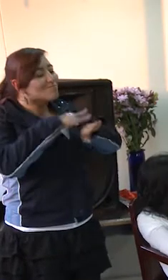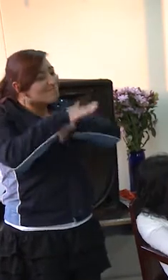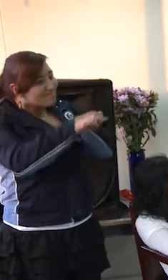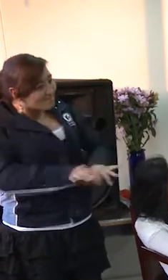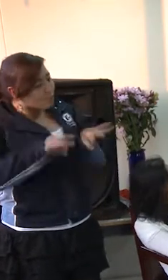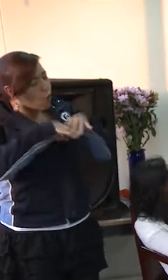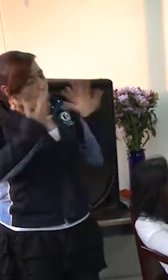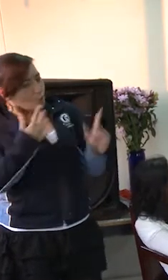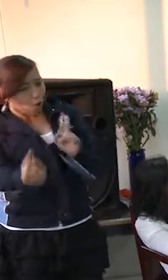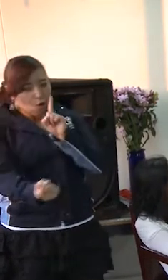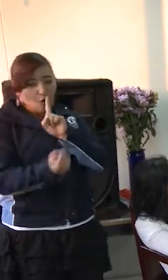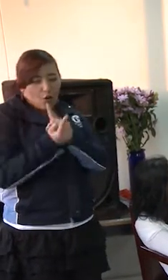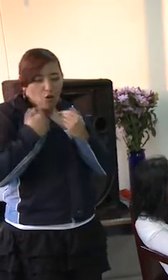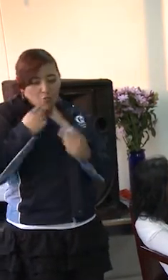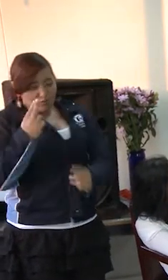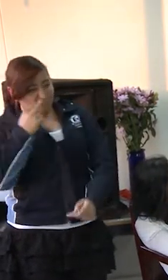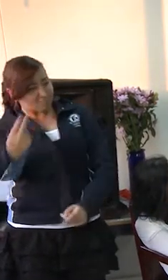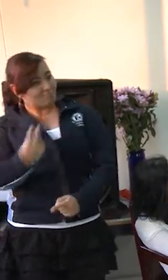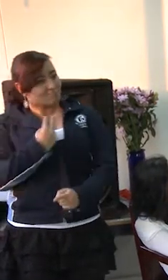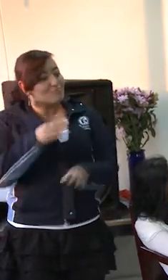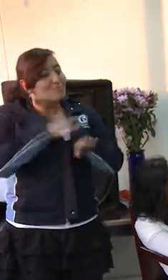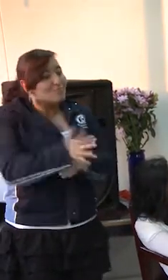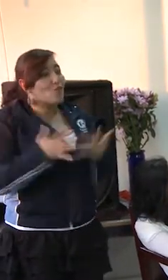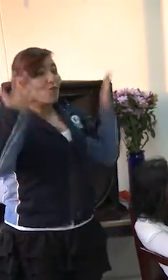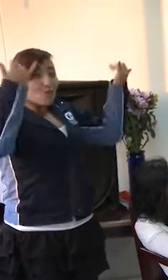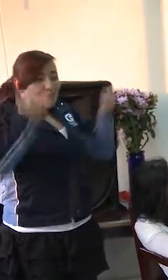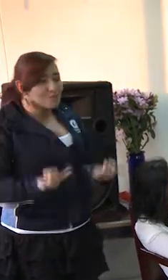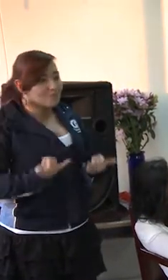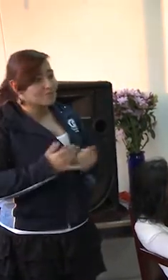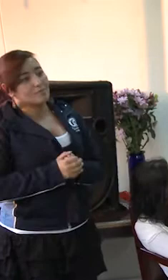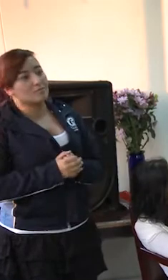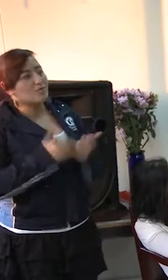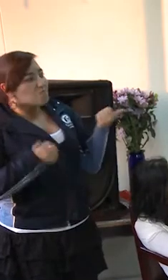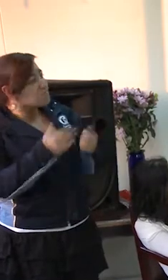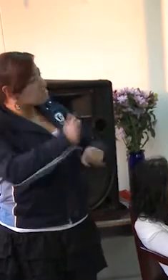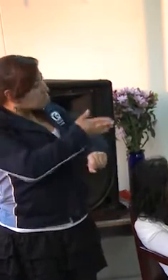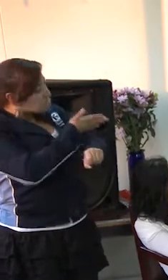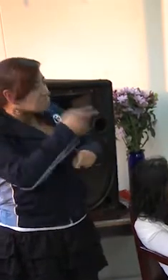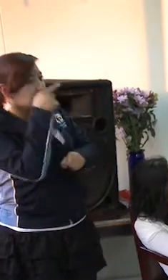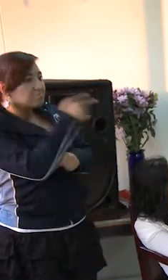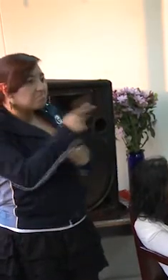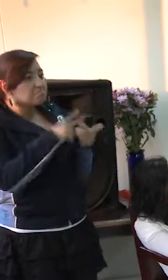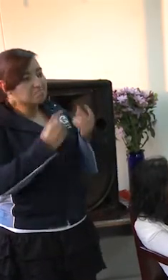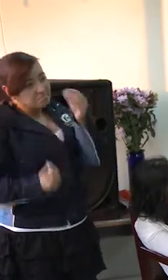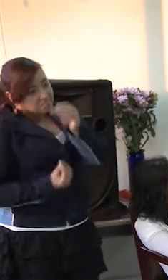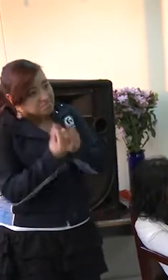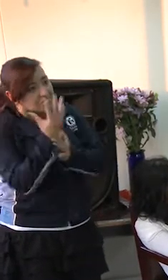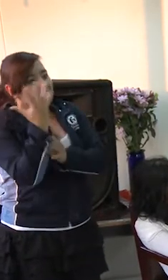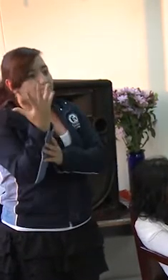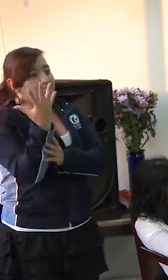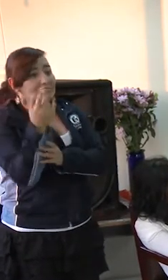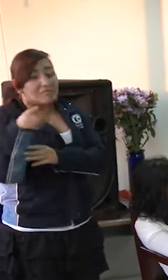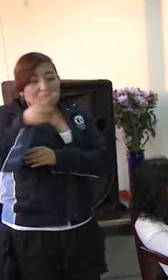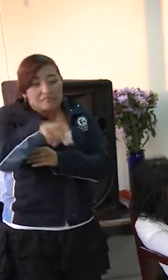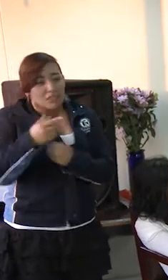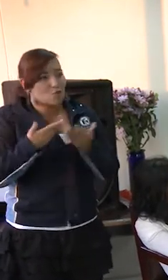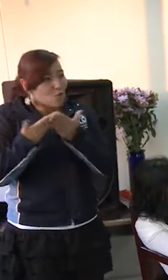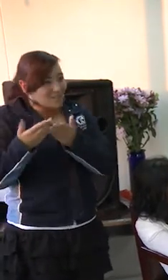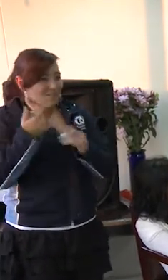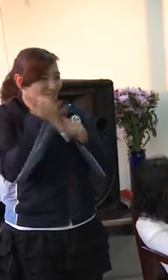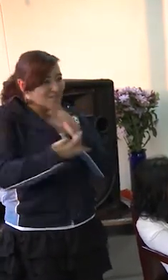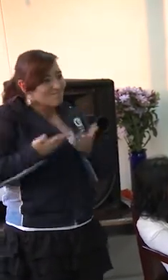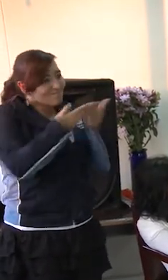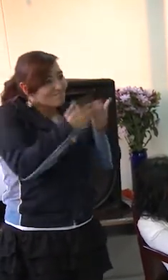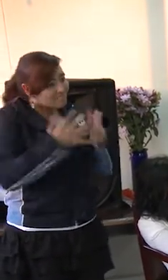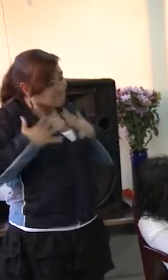necesidad de encontrarnos, por eso la celebración de hoy, la música, las flores, los recordatorios,